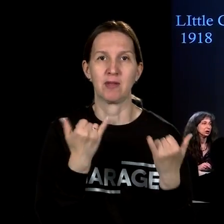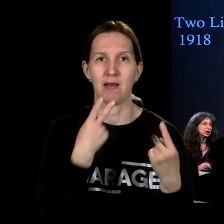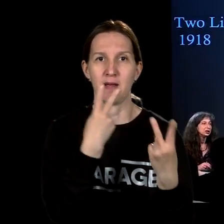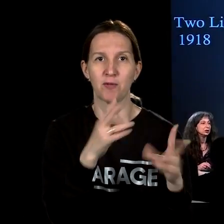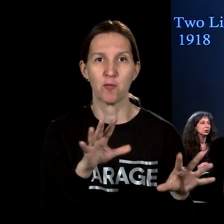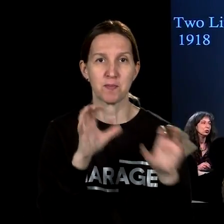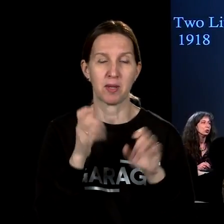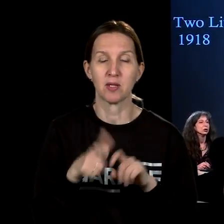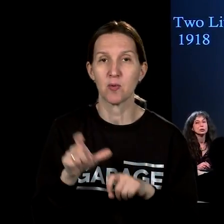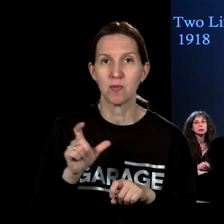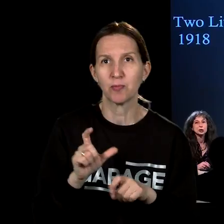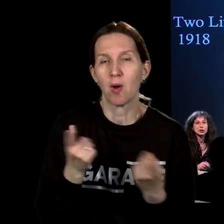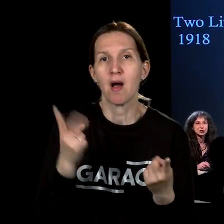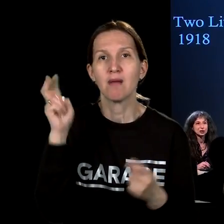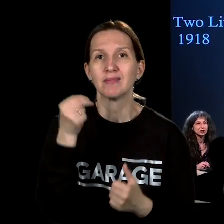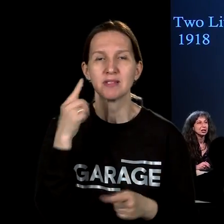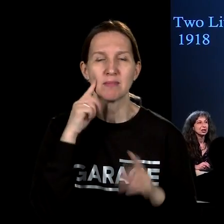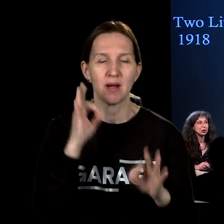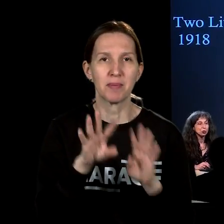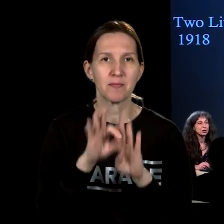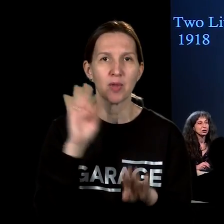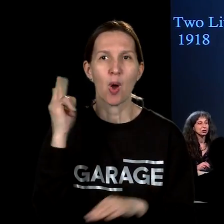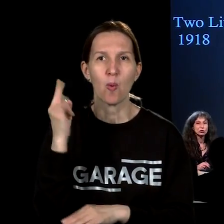вот дети, куклы прелестные,